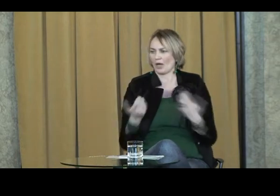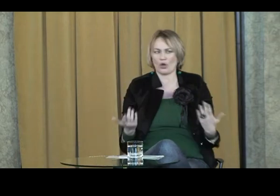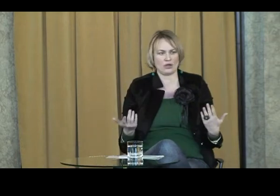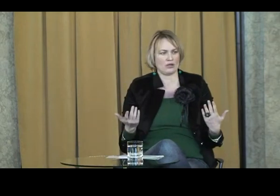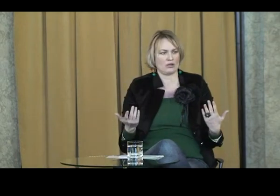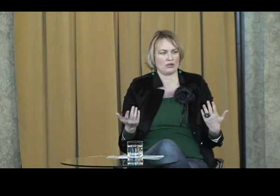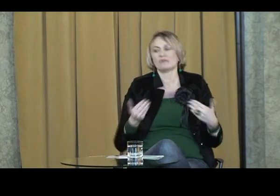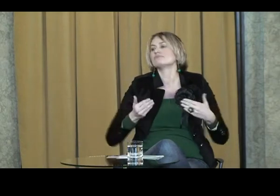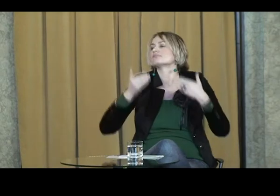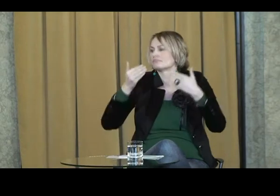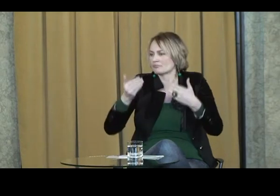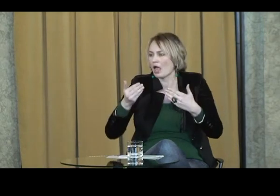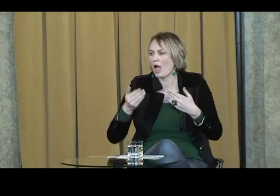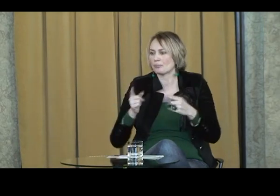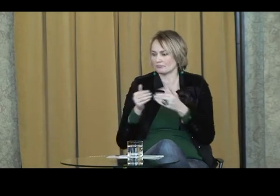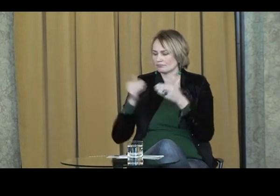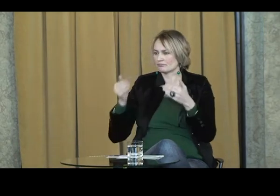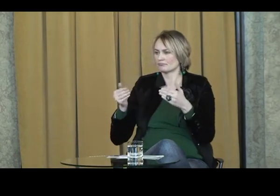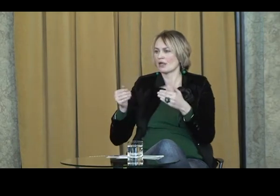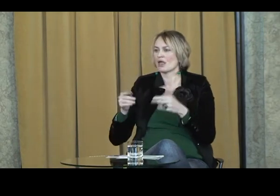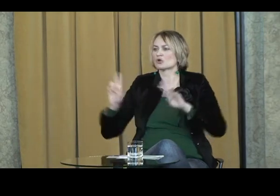Beispiel, Barrierefreiheitsumbau wurde verschoben.